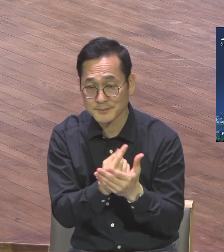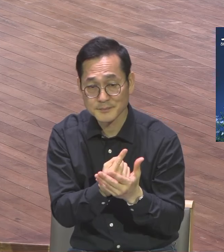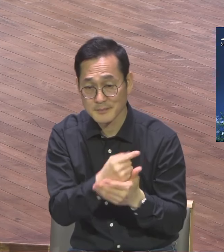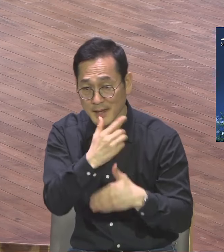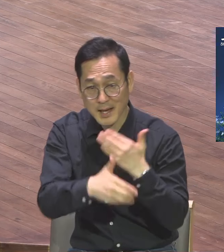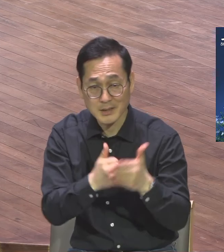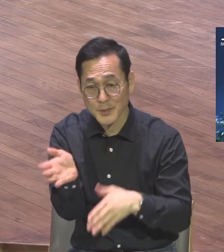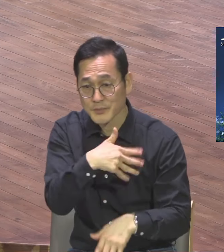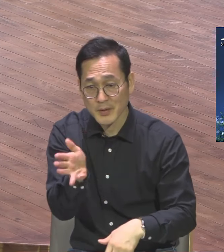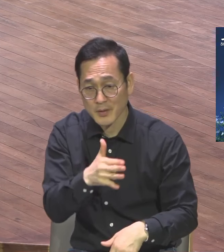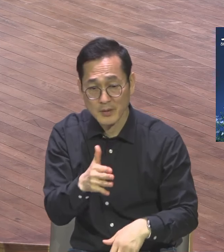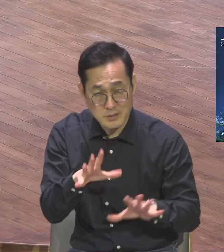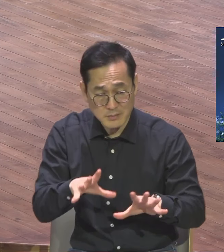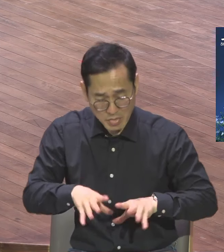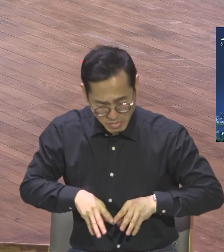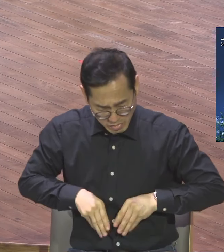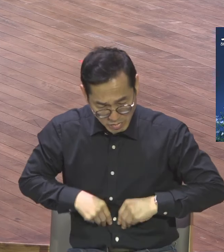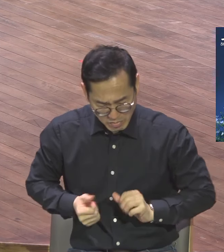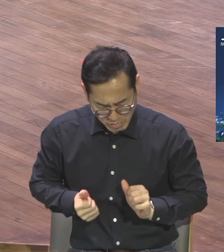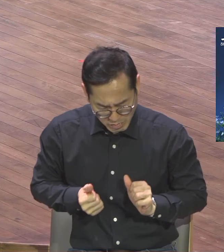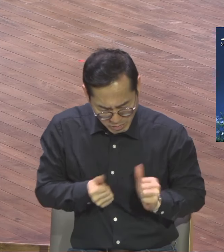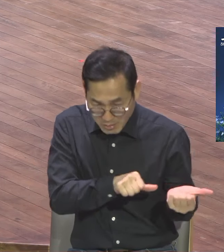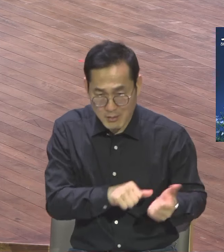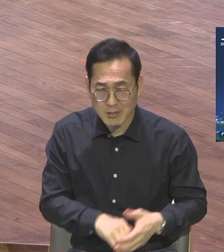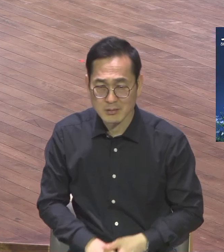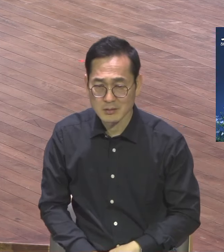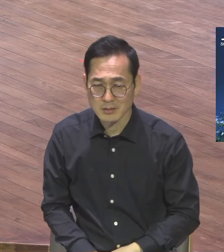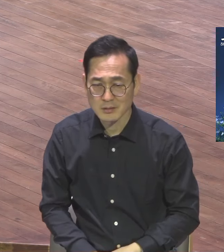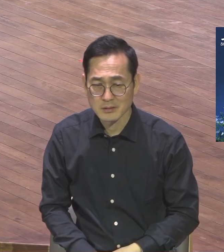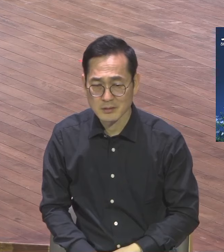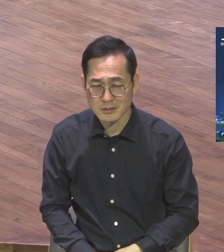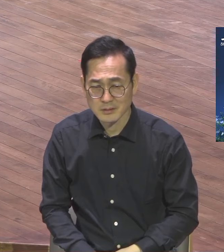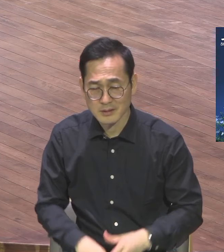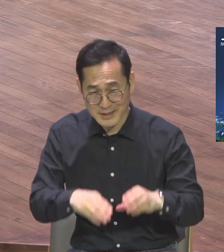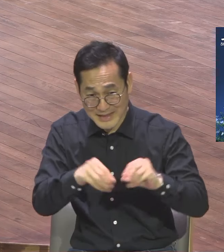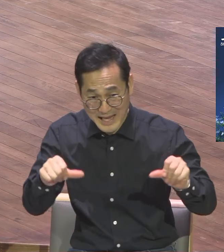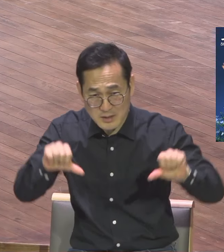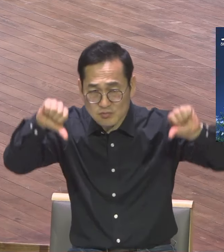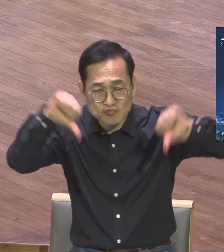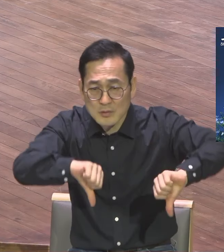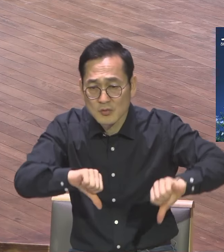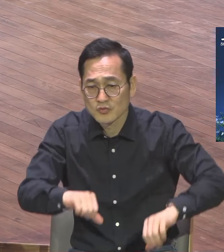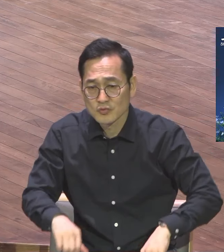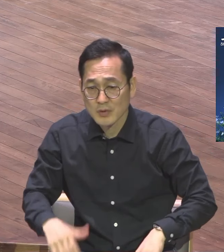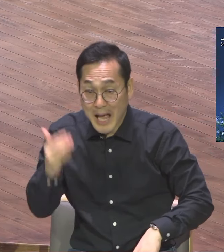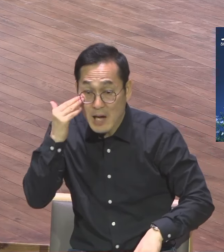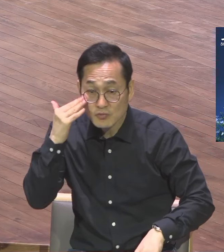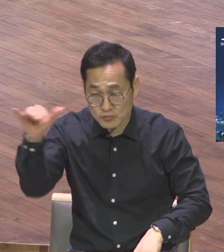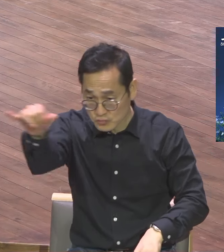아사 굶어 죽어가고 있어. 지구촌에 저런 저주받은 땅이 없어요. 같은 한국인데, 같은